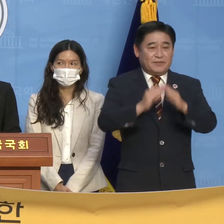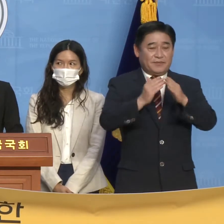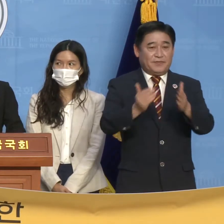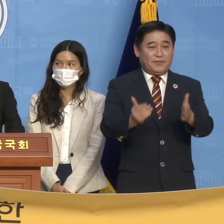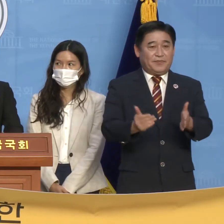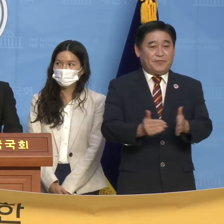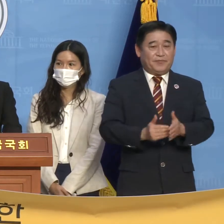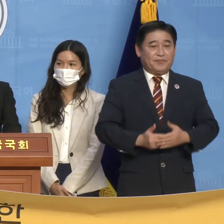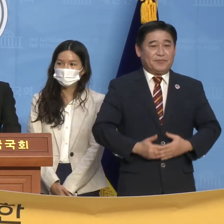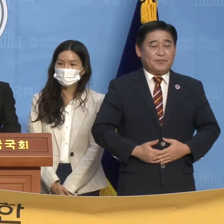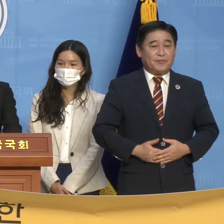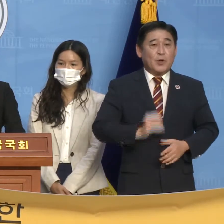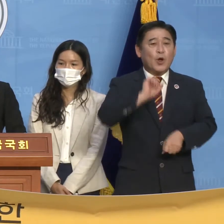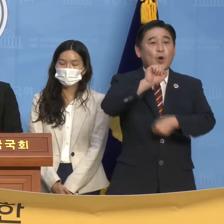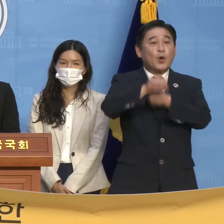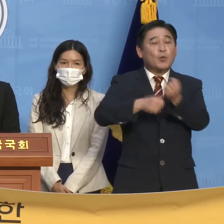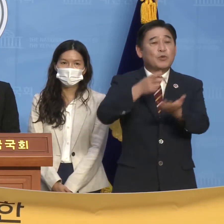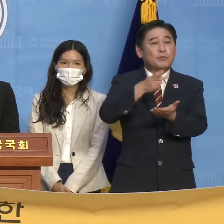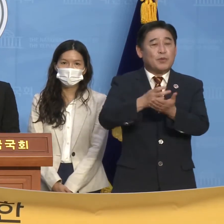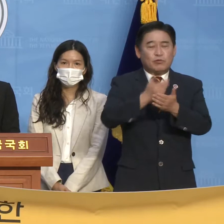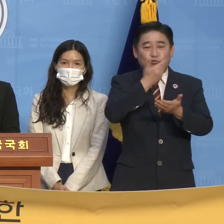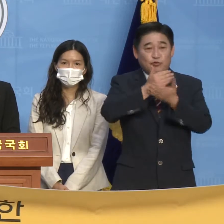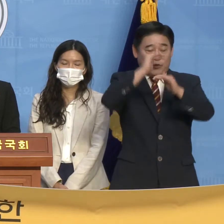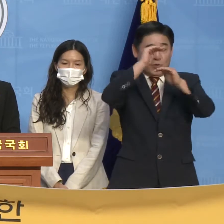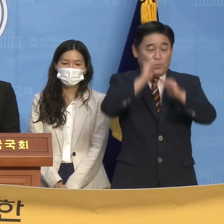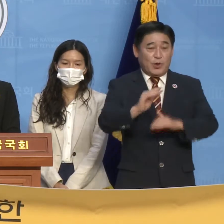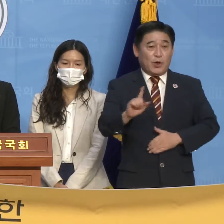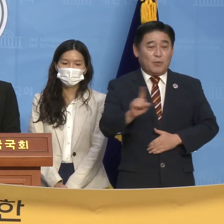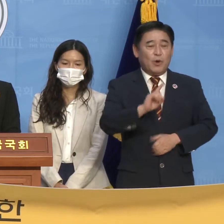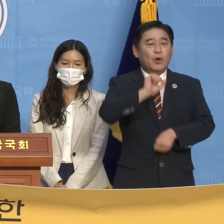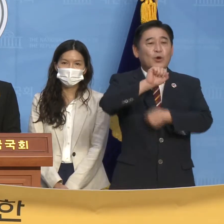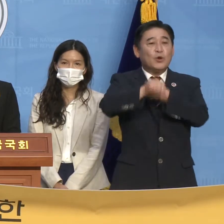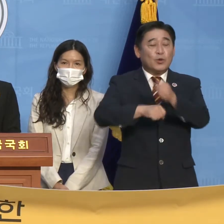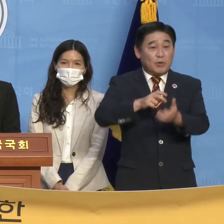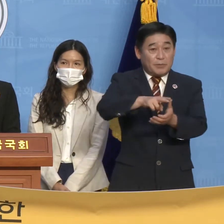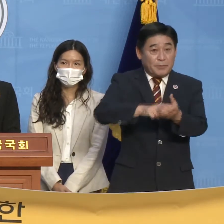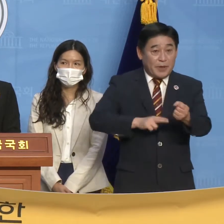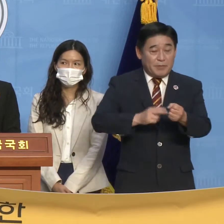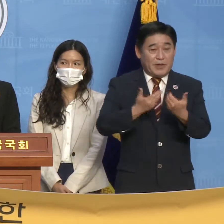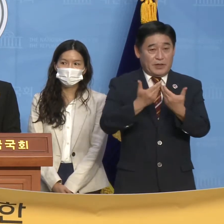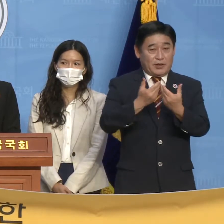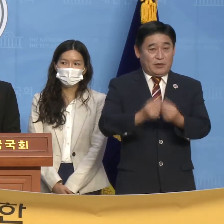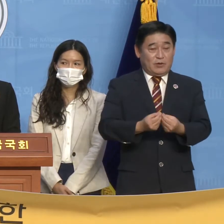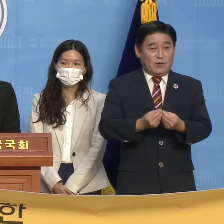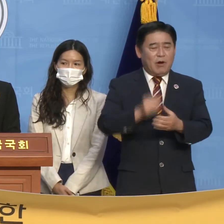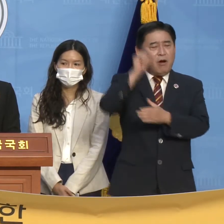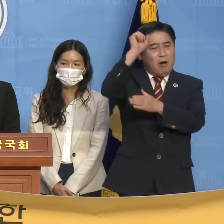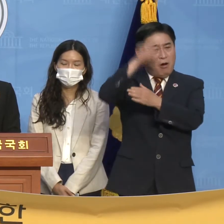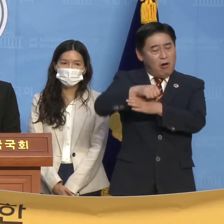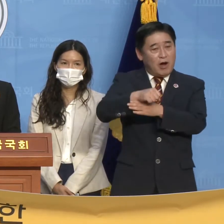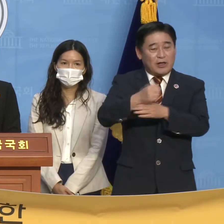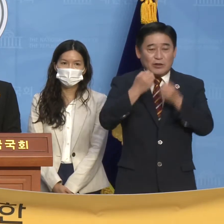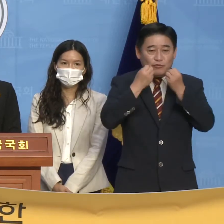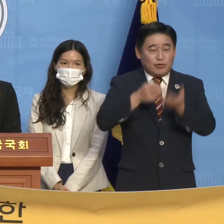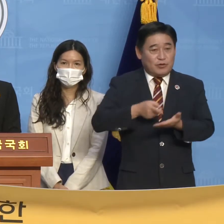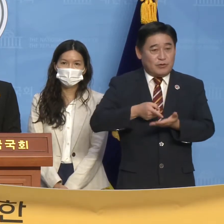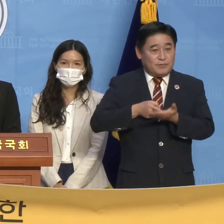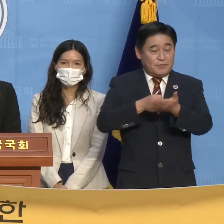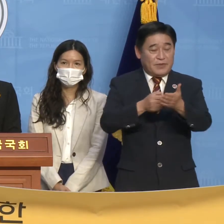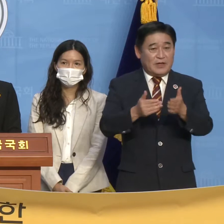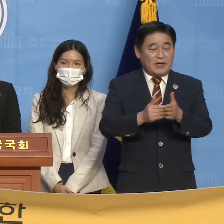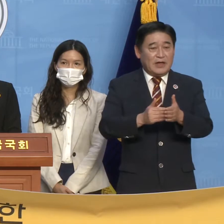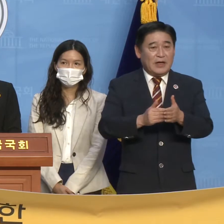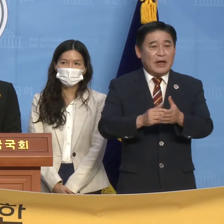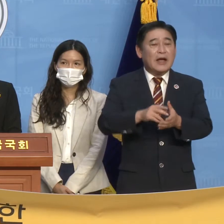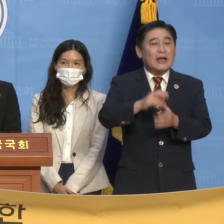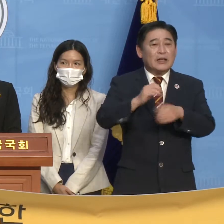신설하였습니다. 야생동물법 주요 내용으로 야생동물을 판매하려는 경우 허가받도록 신설,